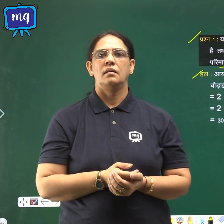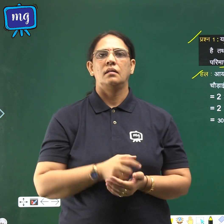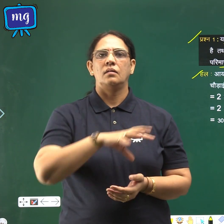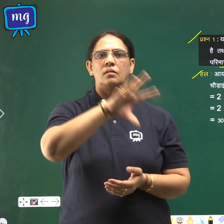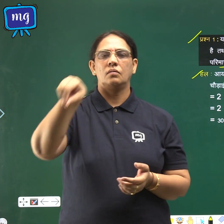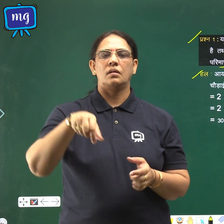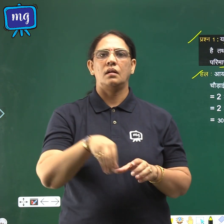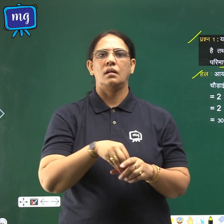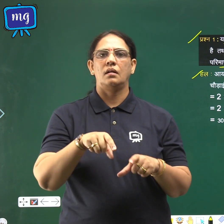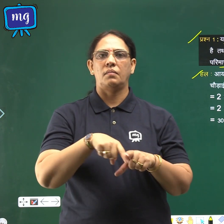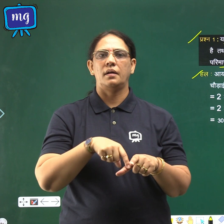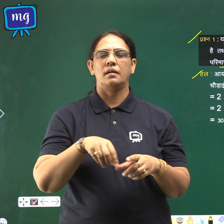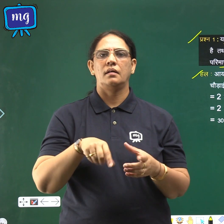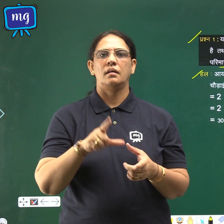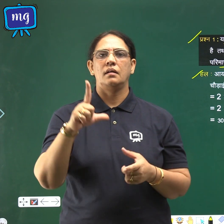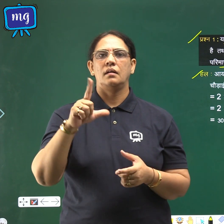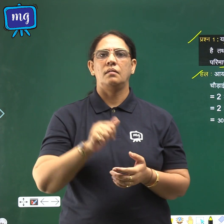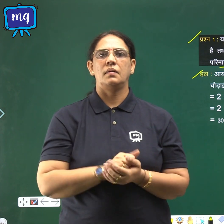परिमाप